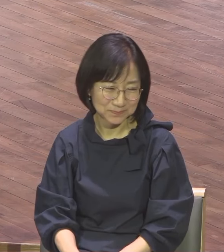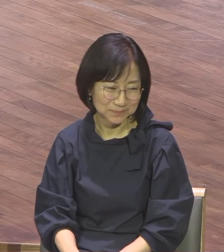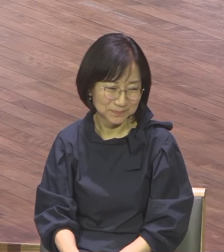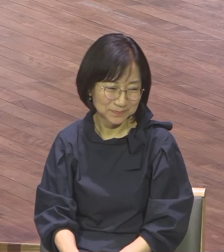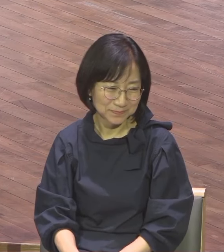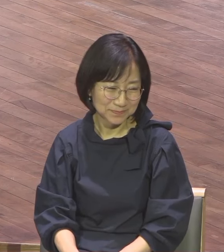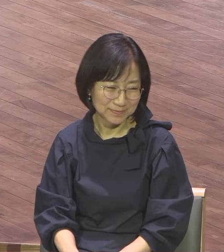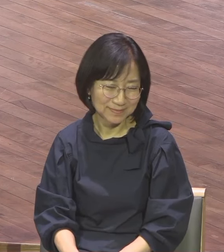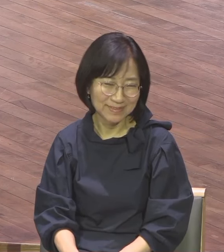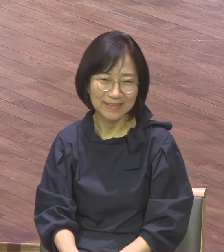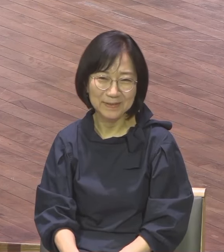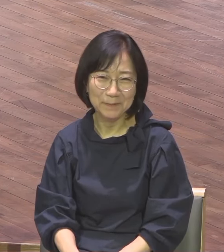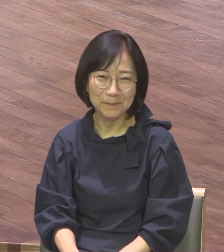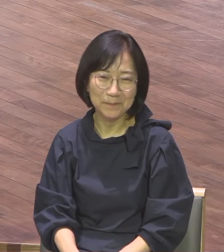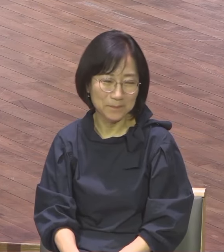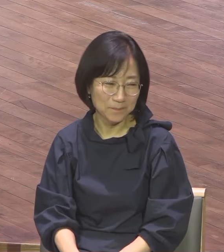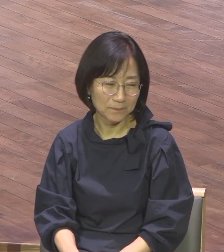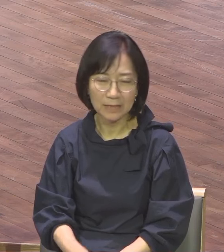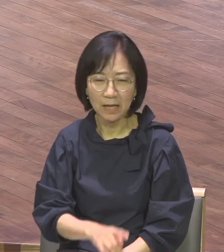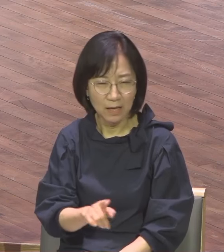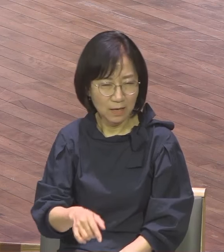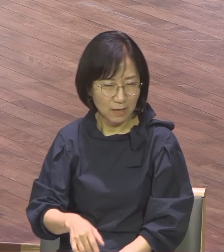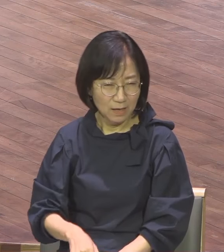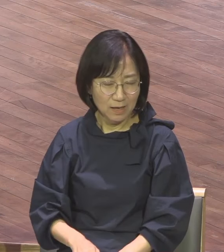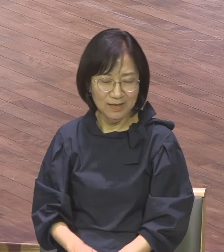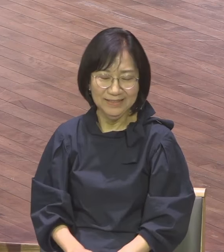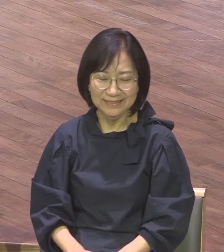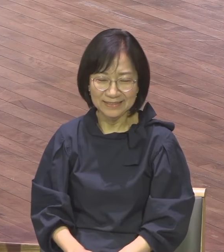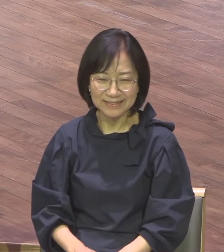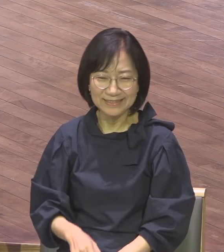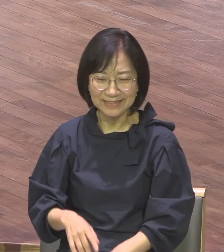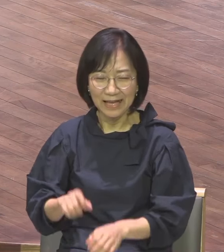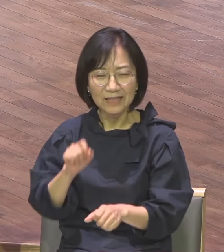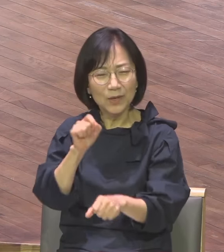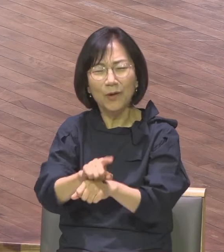그거 틀린 것 같아도요. 다른 거예요.